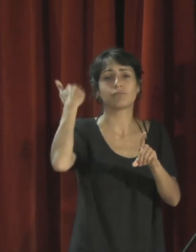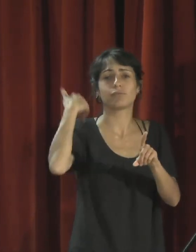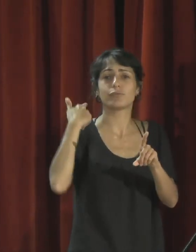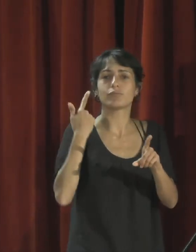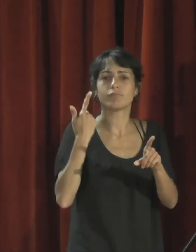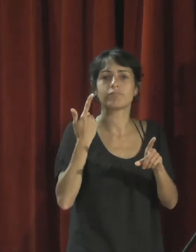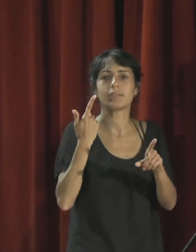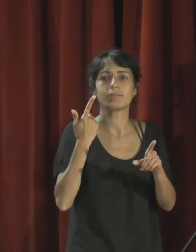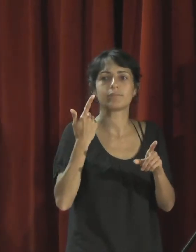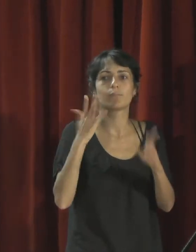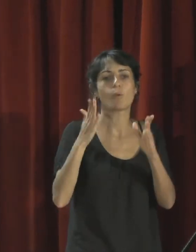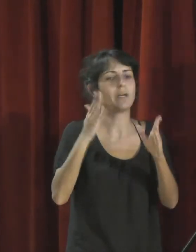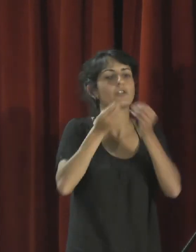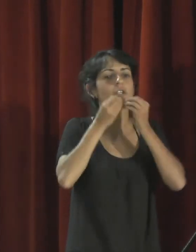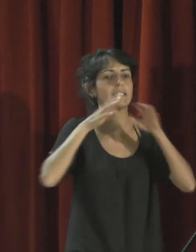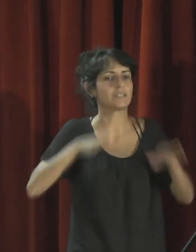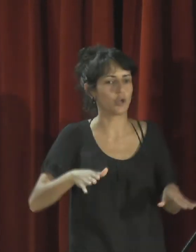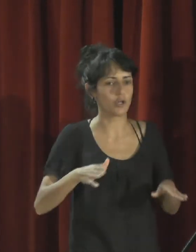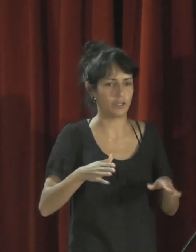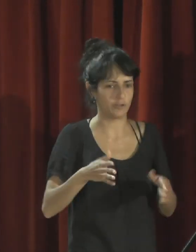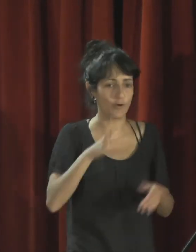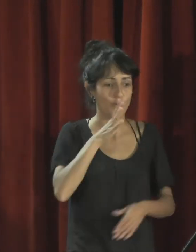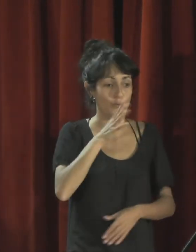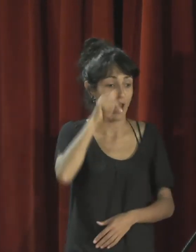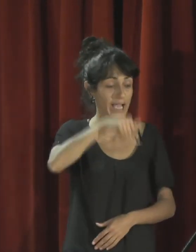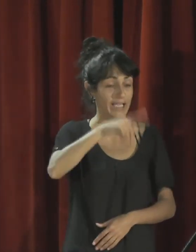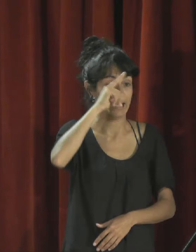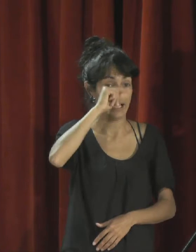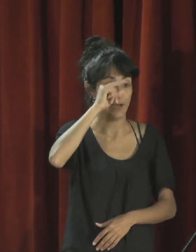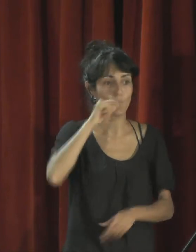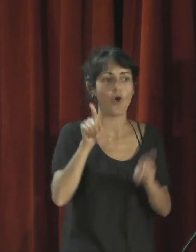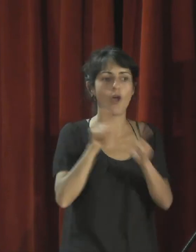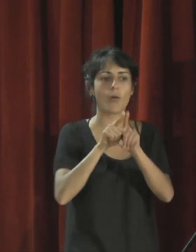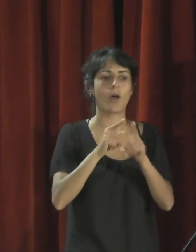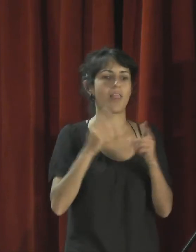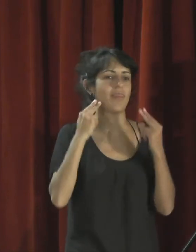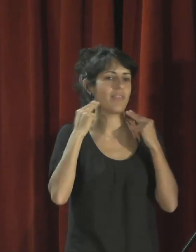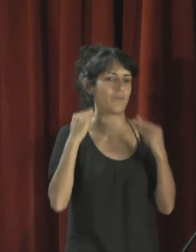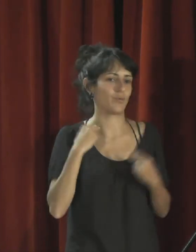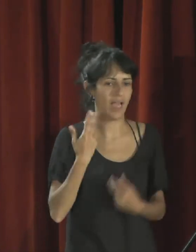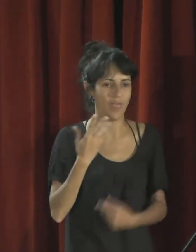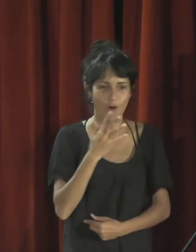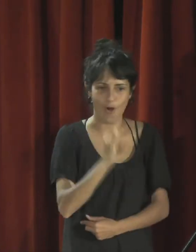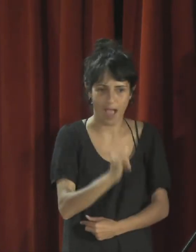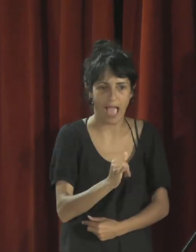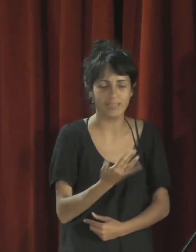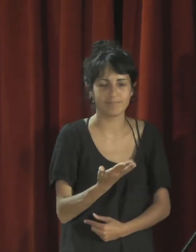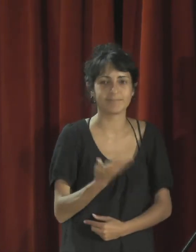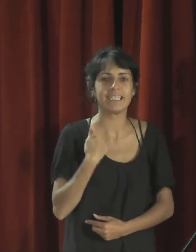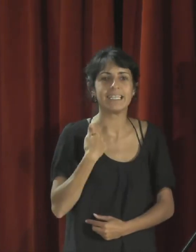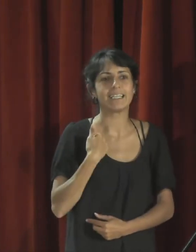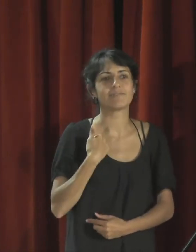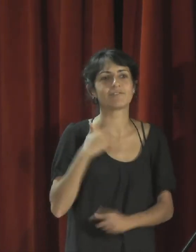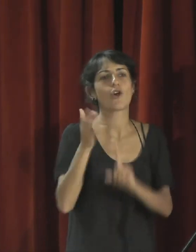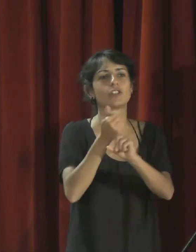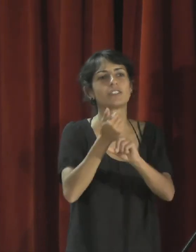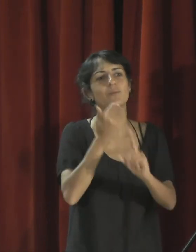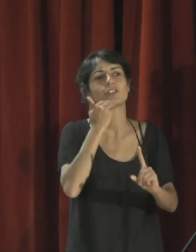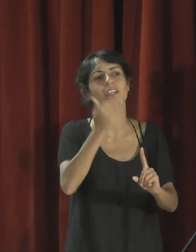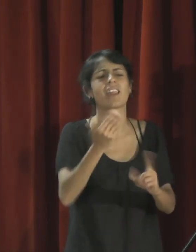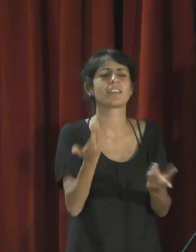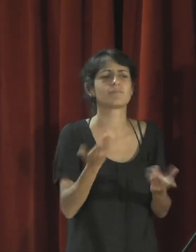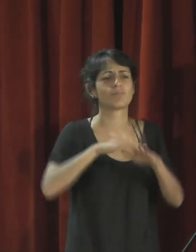deputado nacionalista da historia na provincia de Lugo, e iso conseguímolo non grazas aos esencialismos